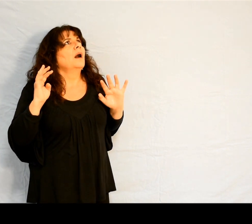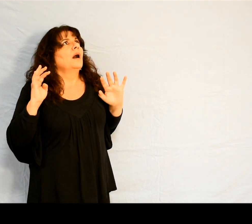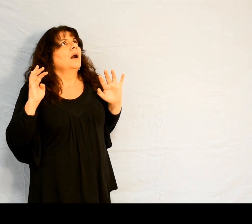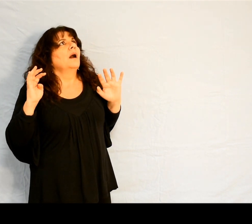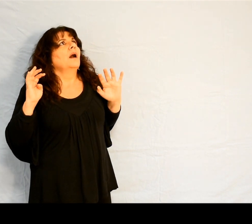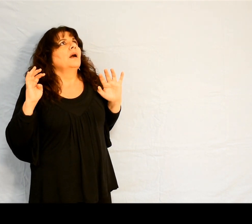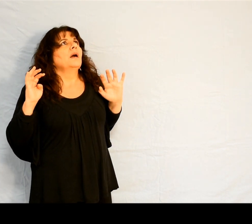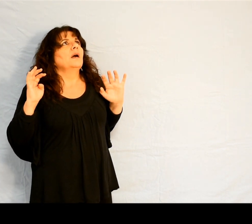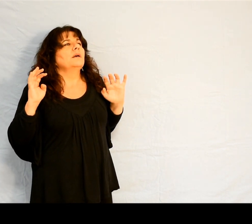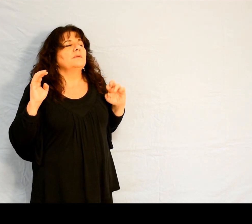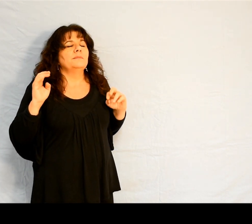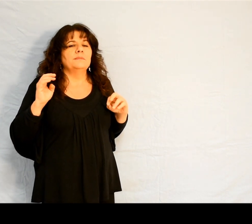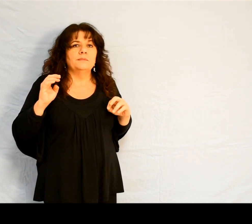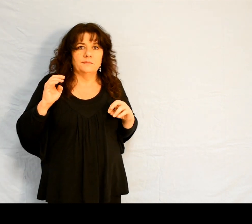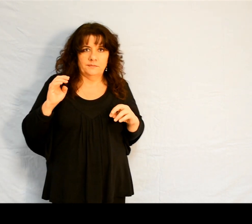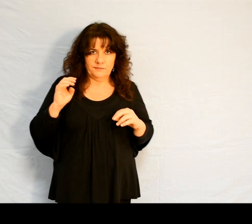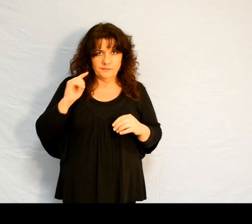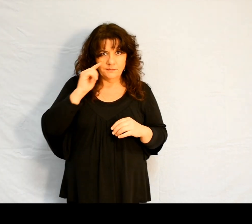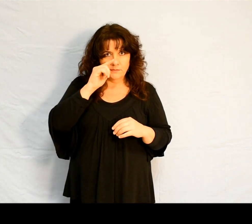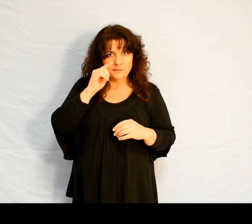Alors, l'ange du Seigneur leur dit :